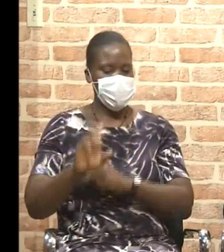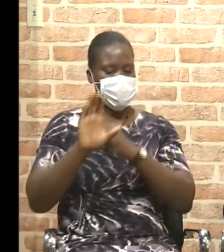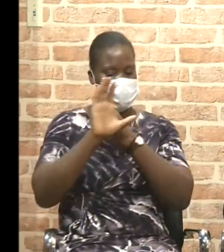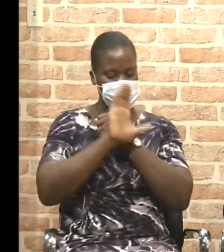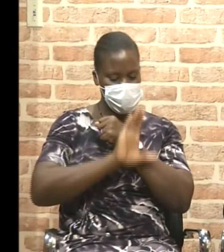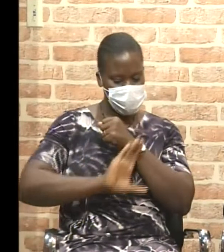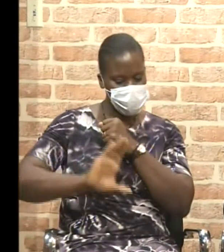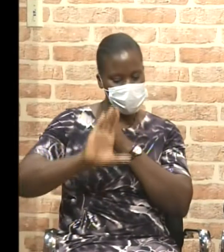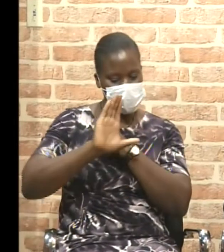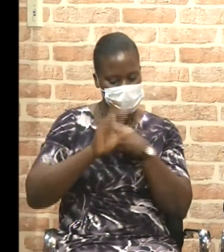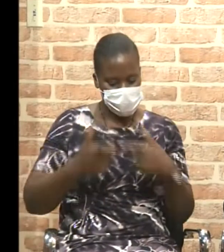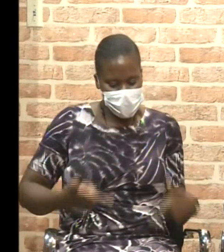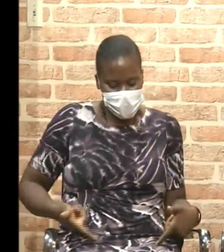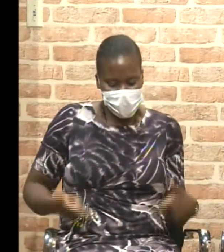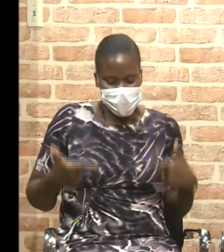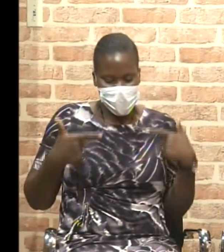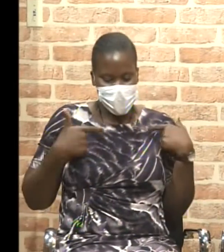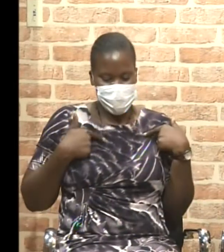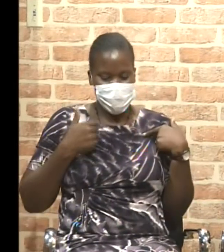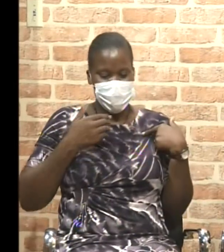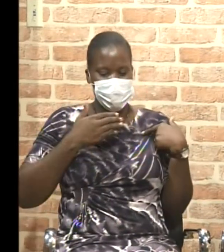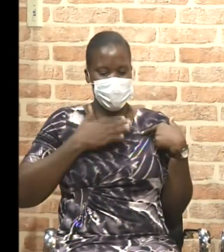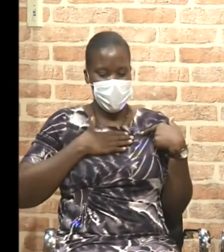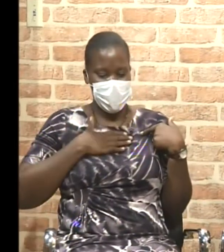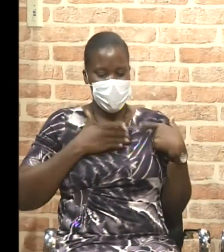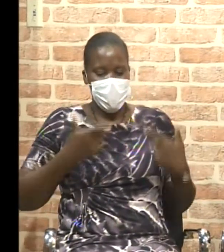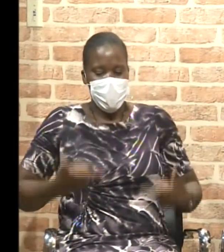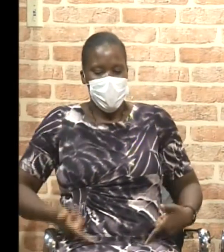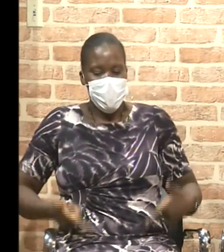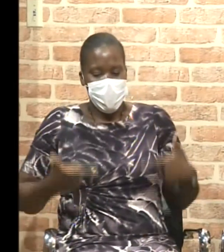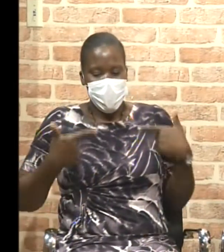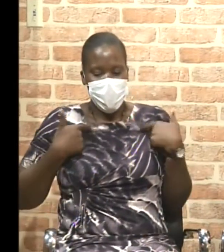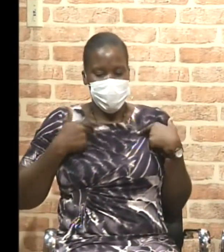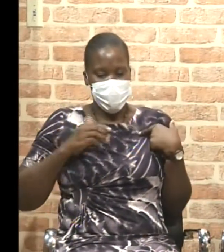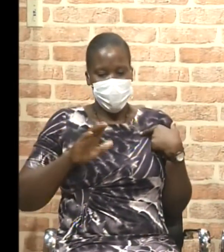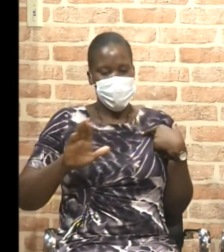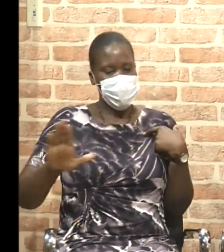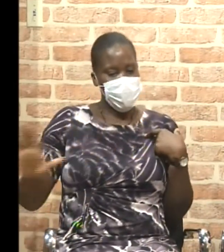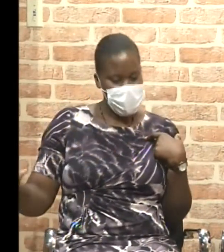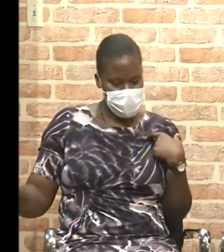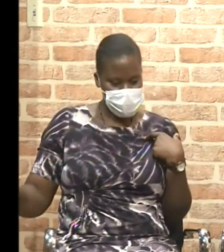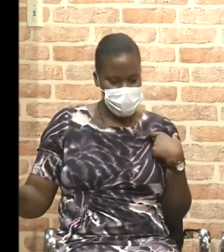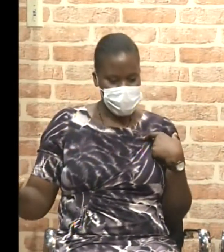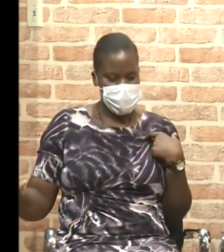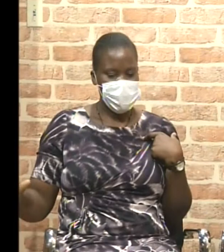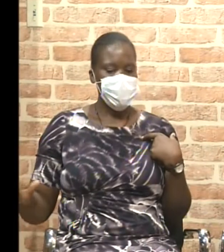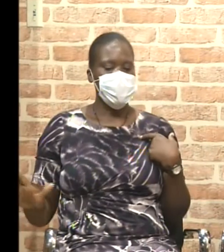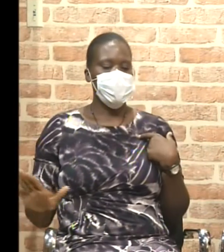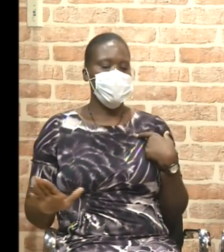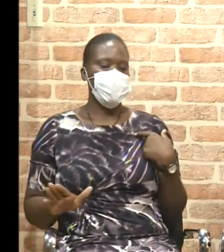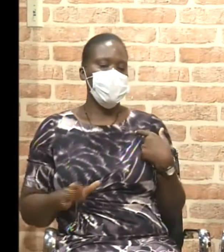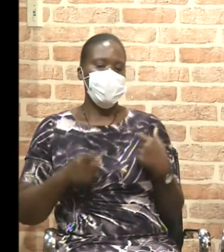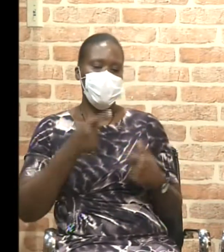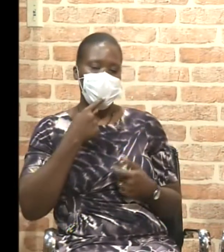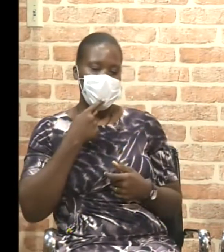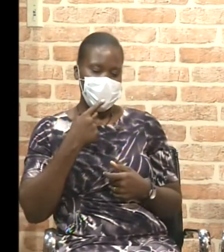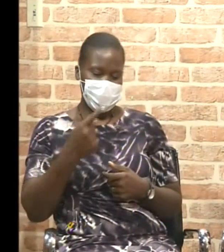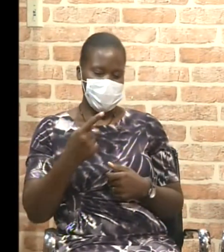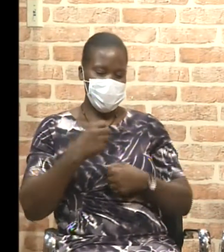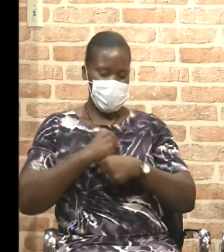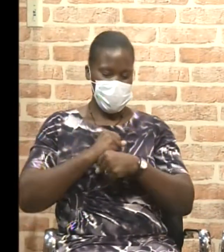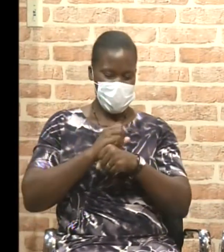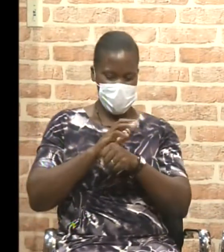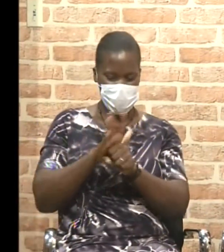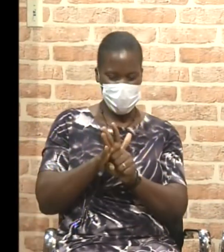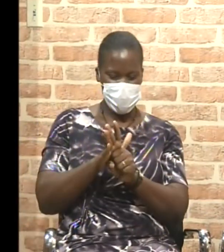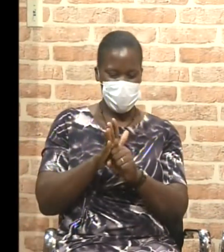pour moun yo pas oublier, parce que question distanciation sociale là pour pas dire que non c'est covid faut que moi prendre distance et